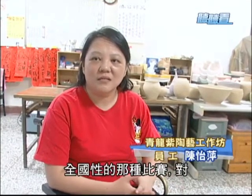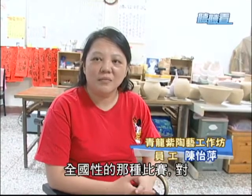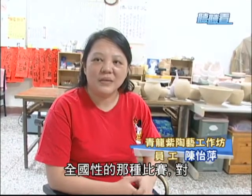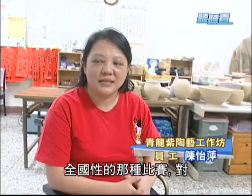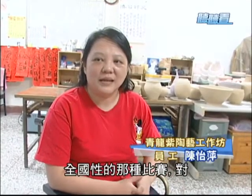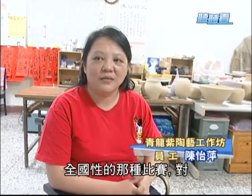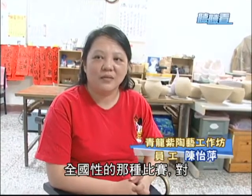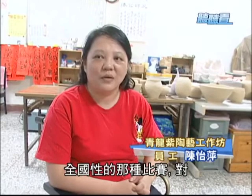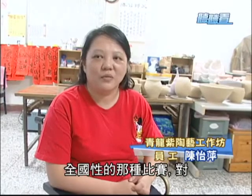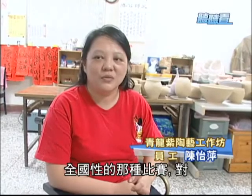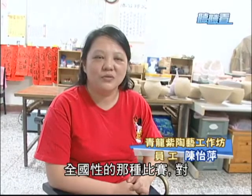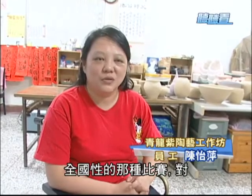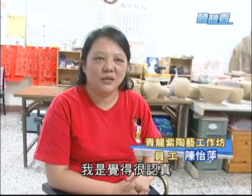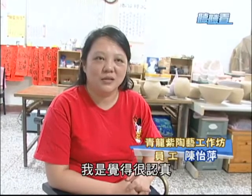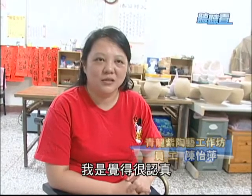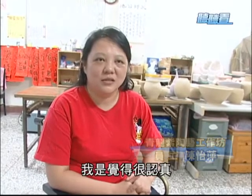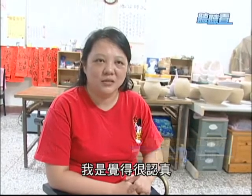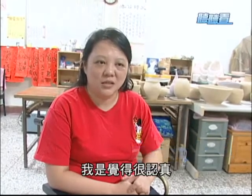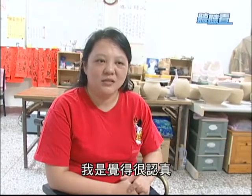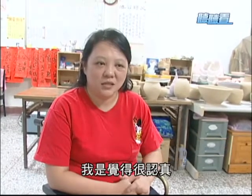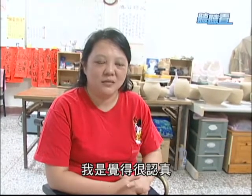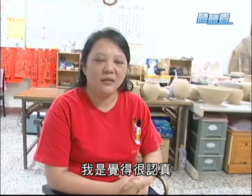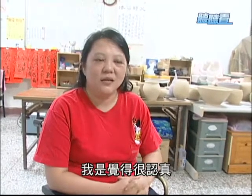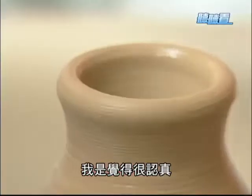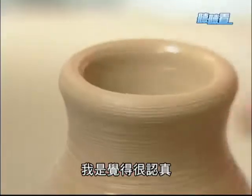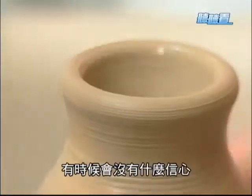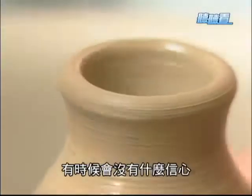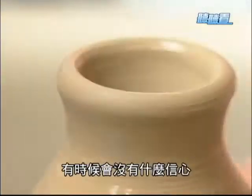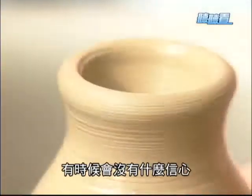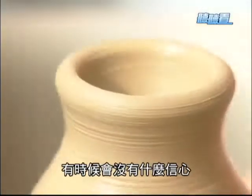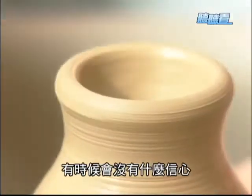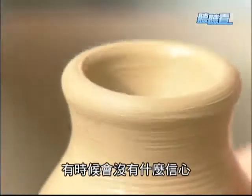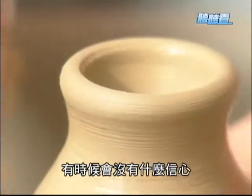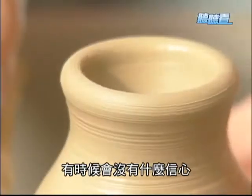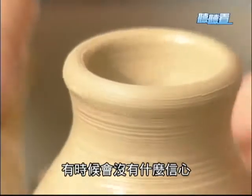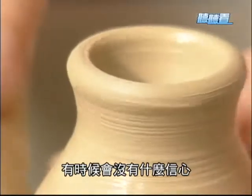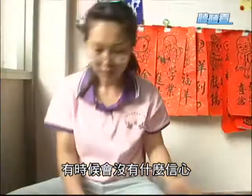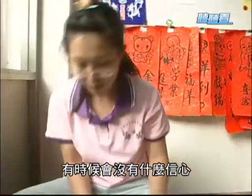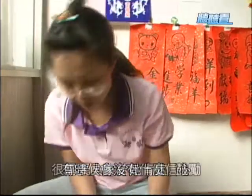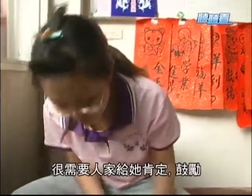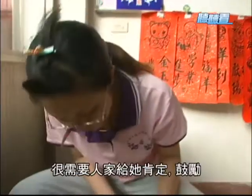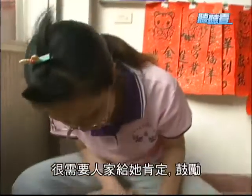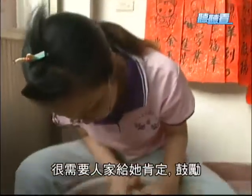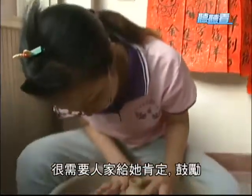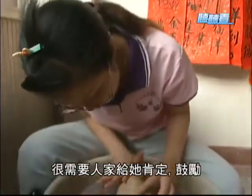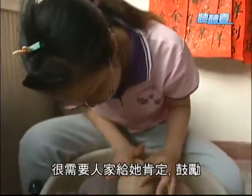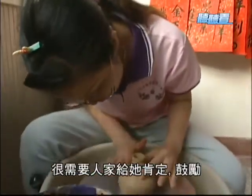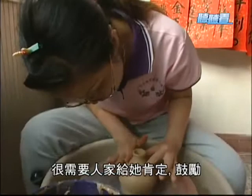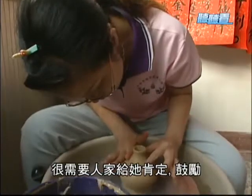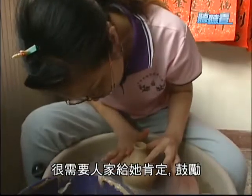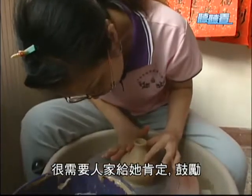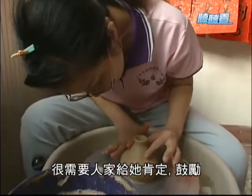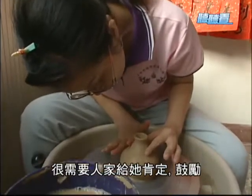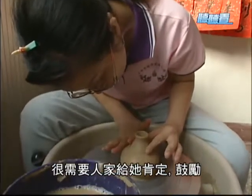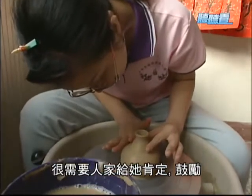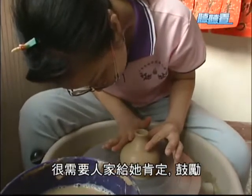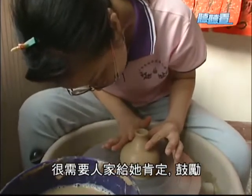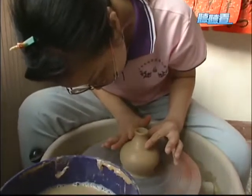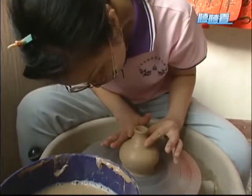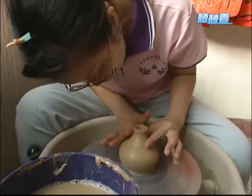比赛，对我是觉得很认真，有时候会没有什么信心啊，很需要人家给他肯定鼓励。 当他在